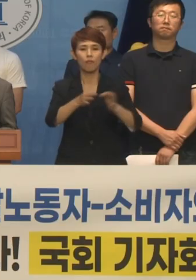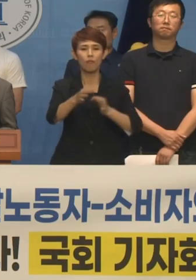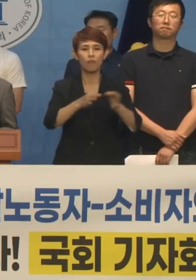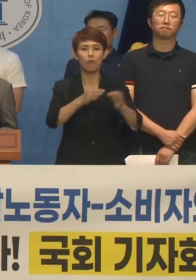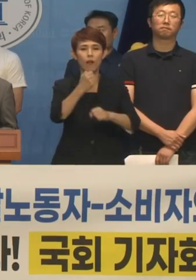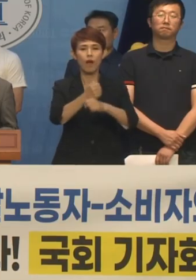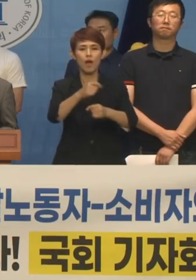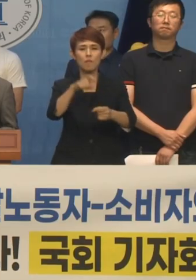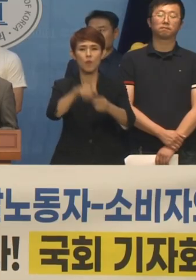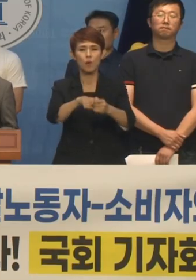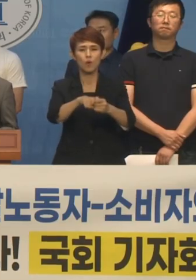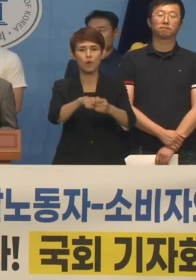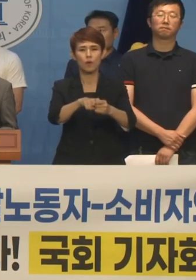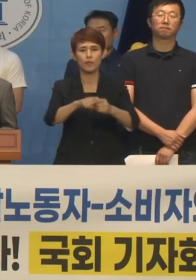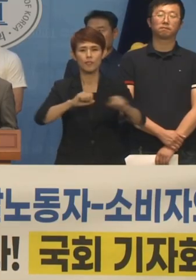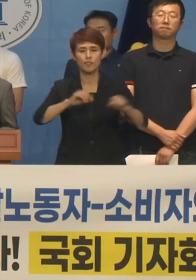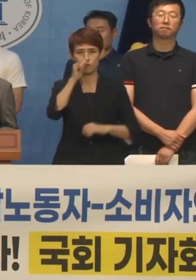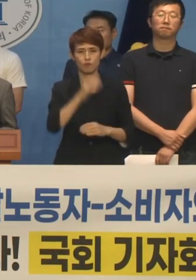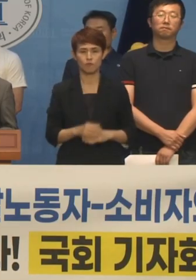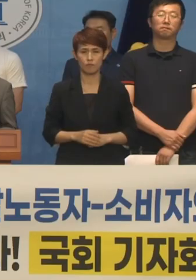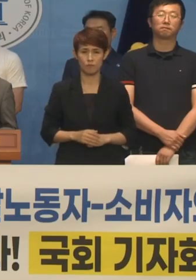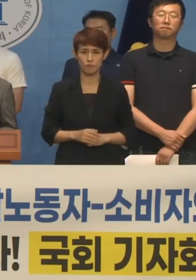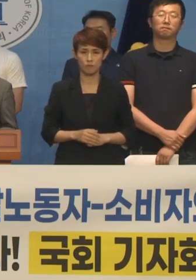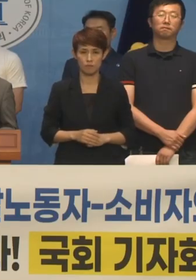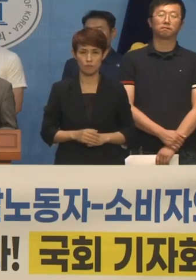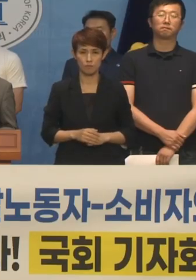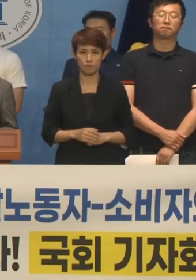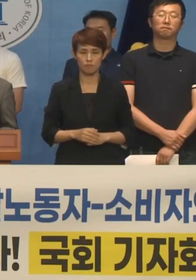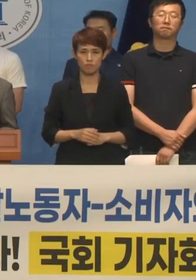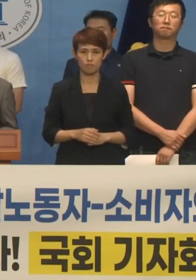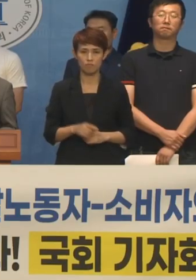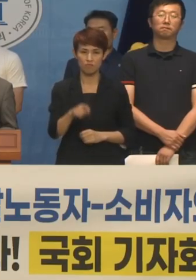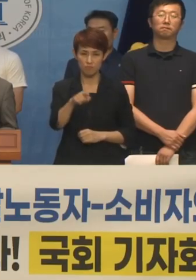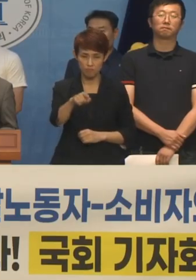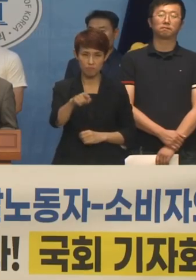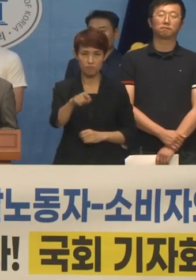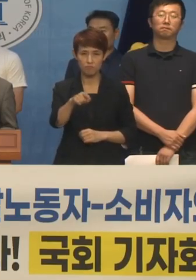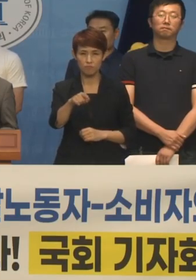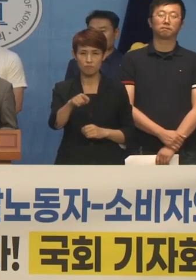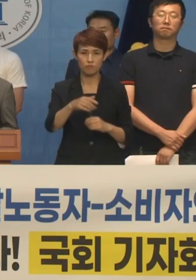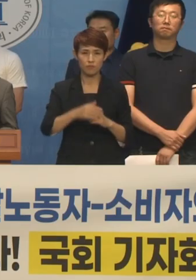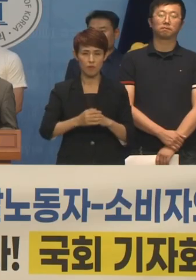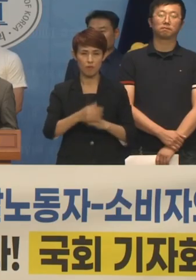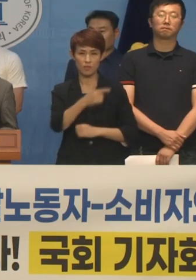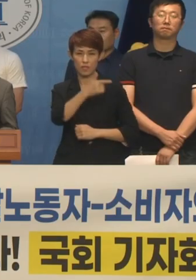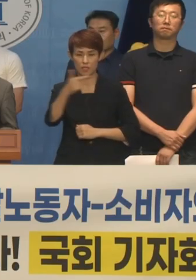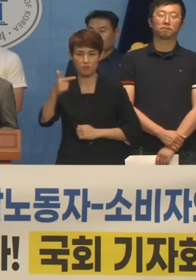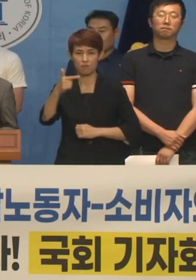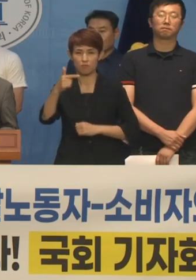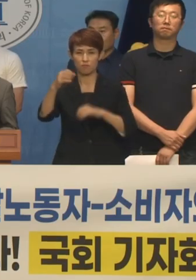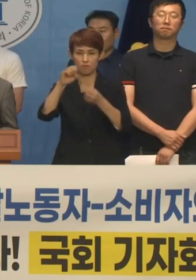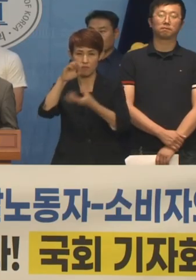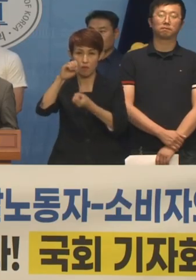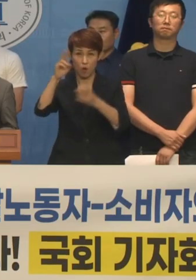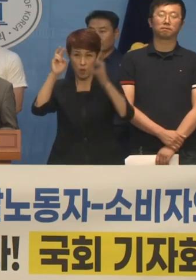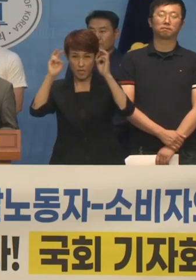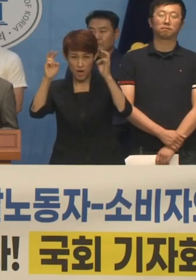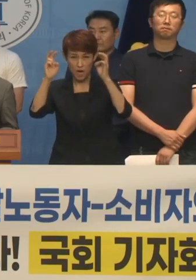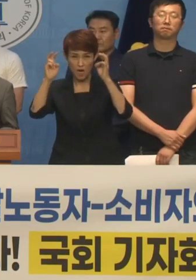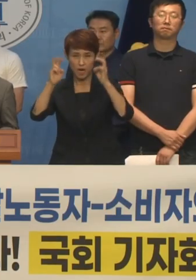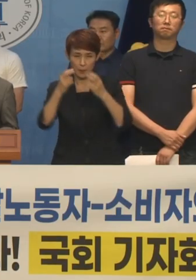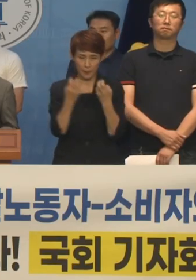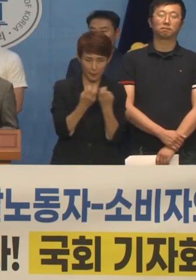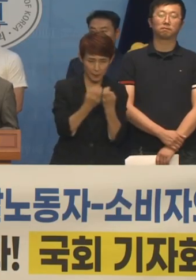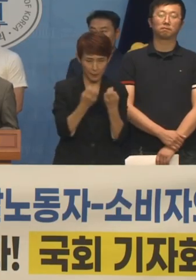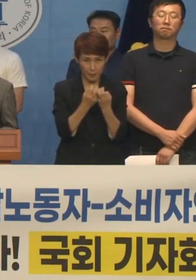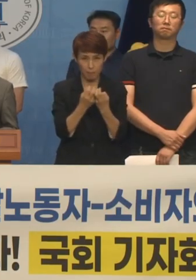있습니다. 플랫폼 간 경쟁을 핑계로 무차별적으로 들어오는 거대 플랫폼이 휘두르는 편법과